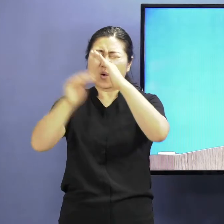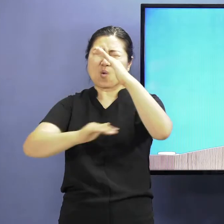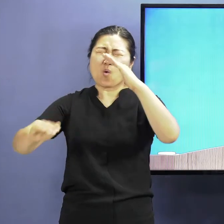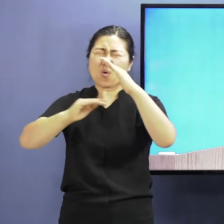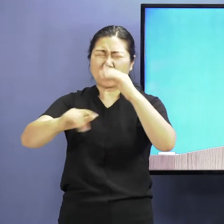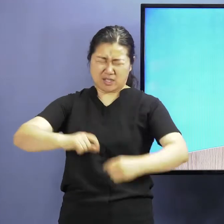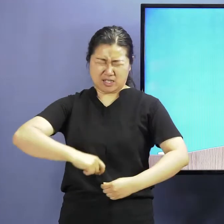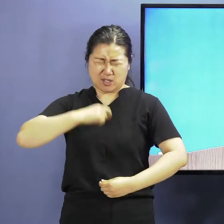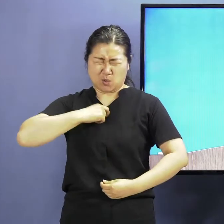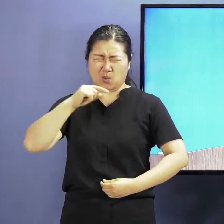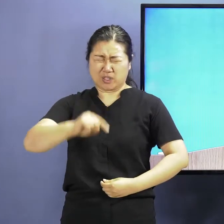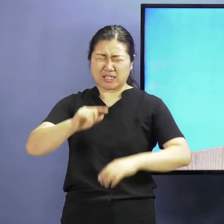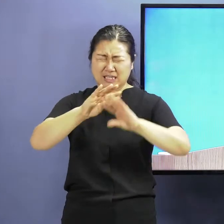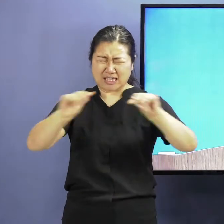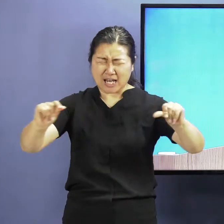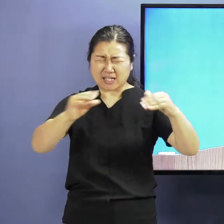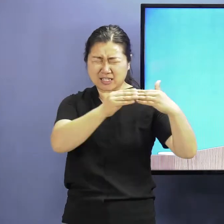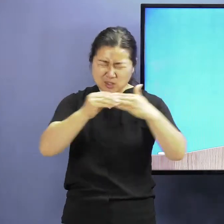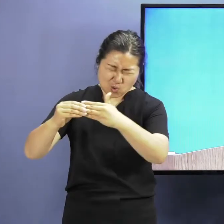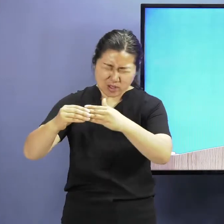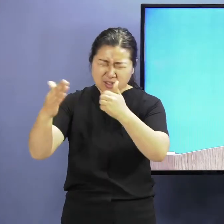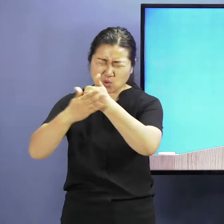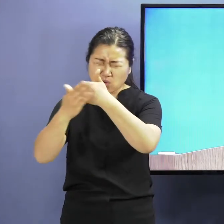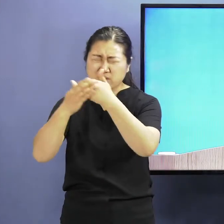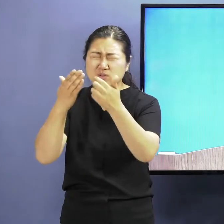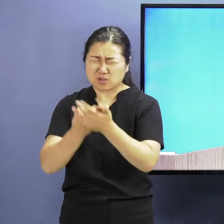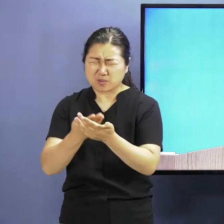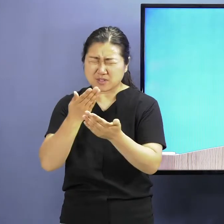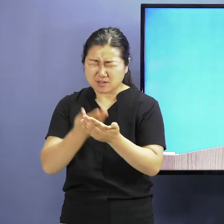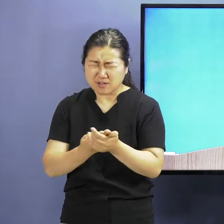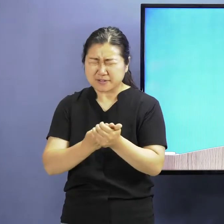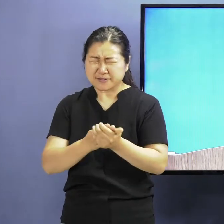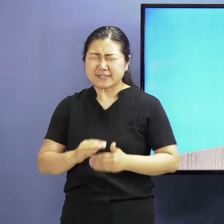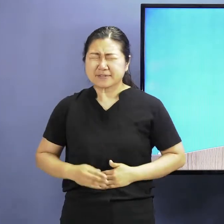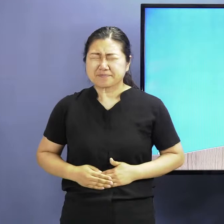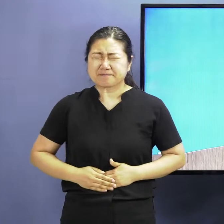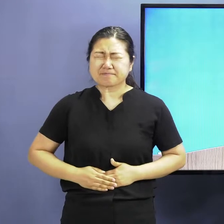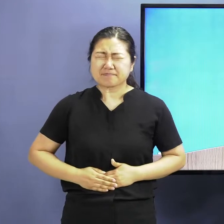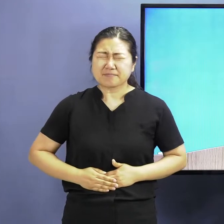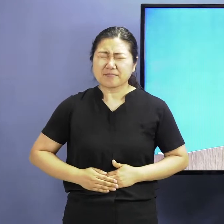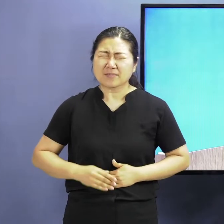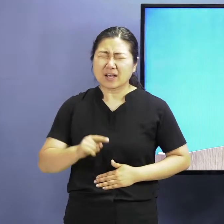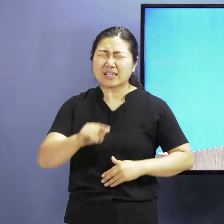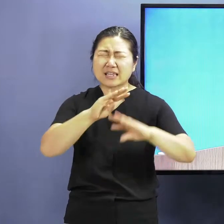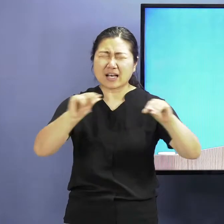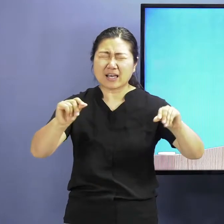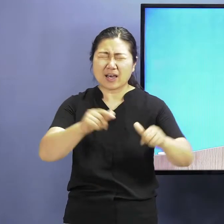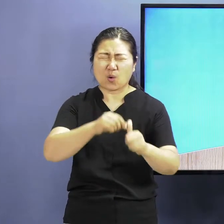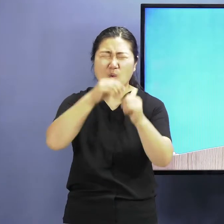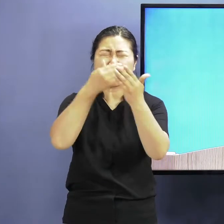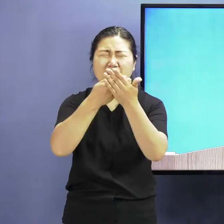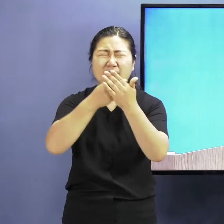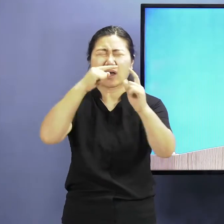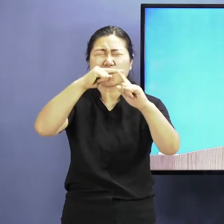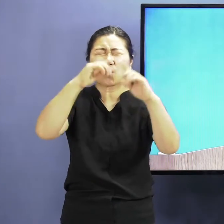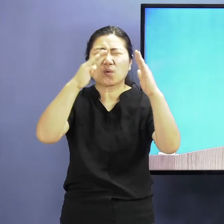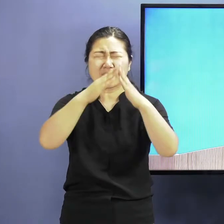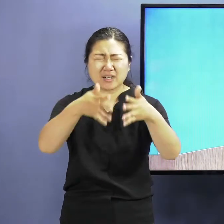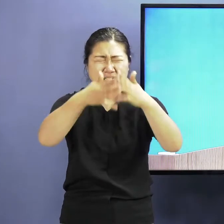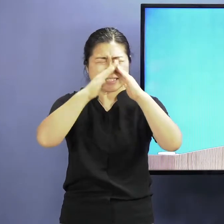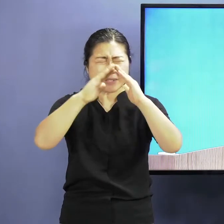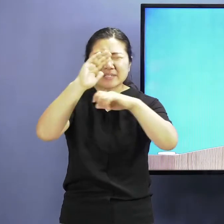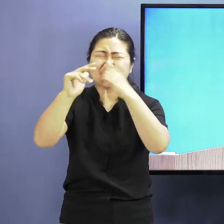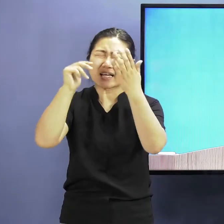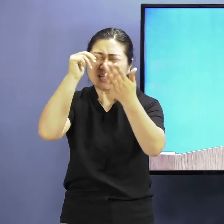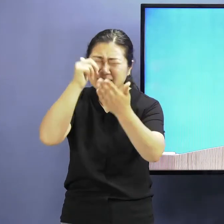하나님 아버지, 이곳에 호산나 교회를 세워주시고 저희들을 불러주시니 감사드립니다. 제자리